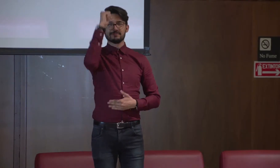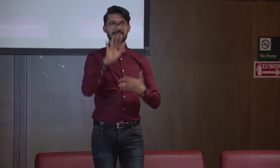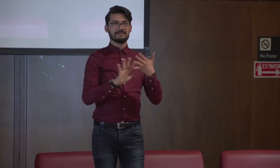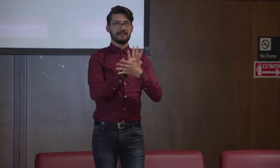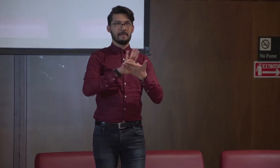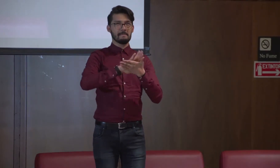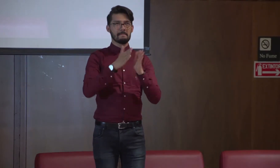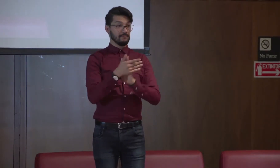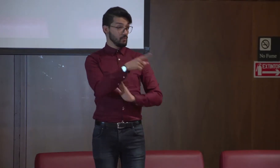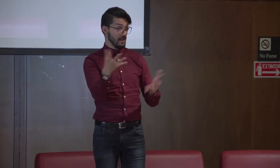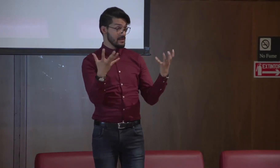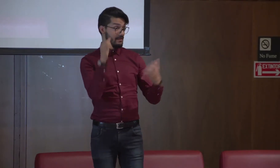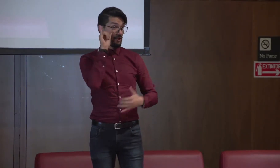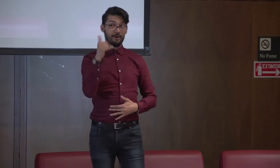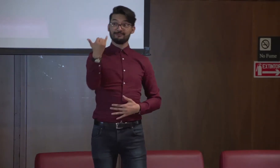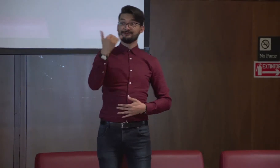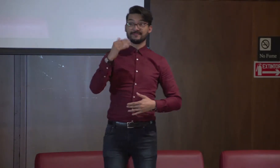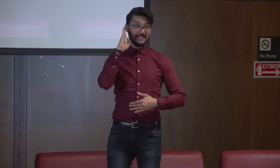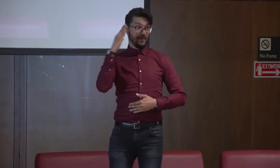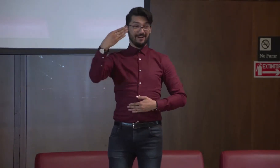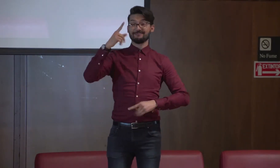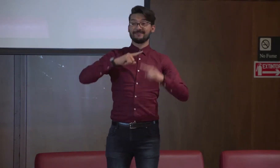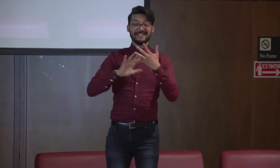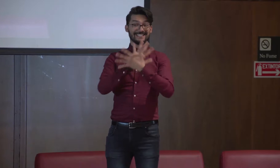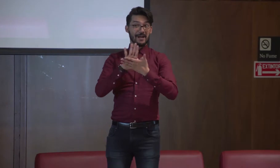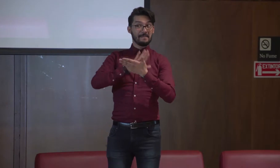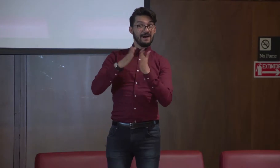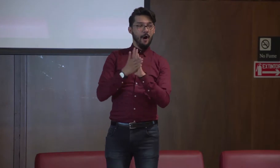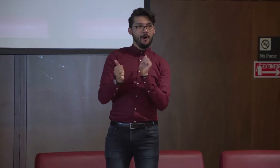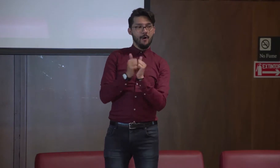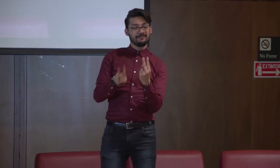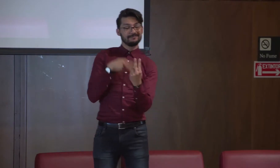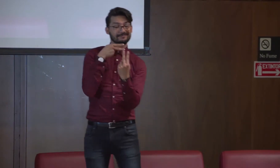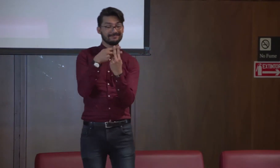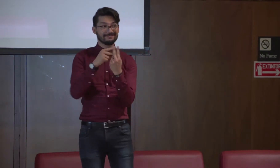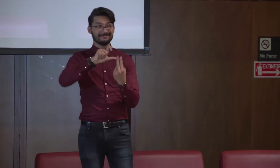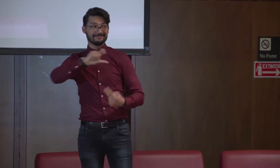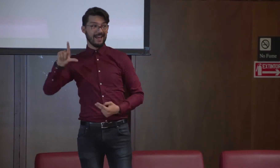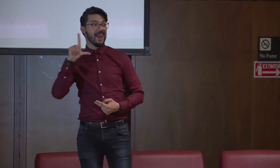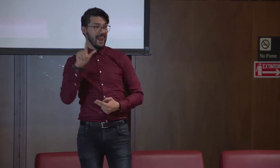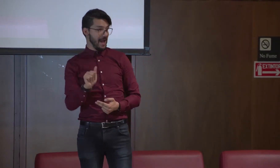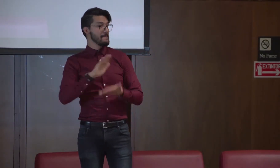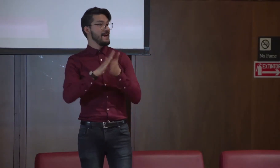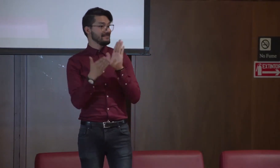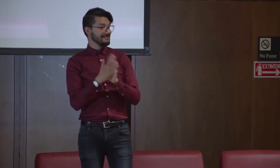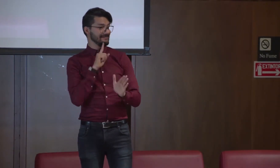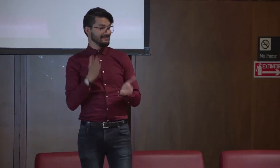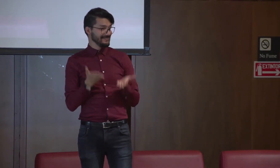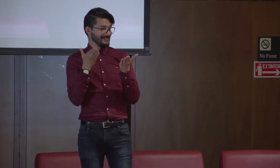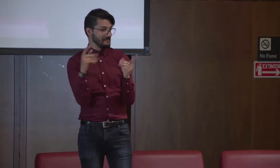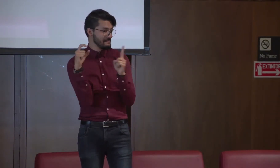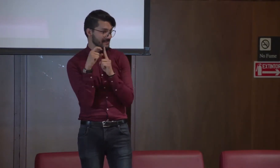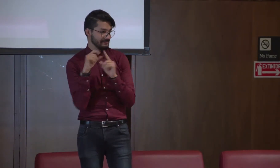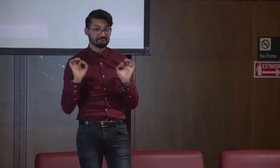Es muy importante que a lo largo de este evento podamos seguir recordando nuestras señas y después ustedes podrán hacer